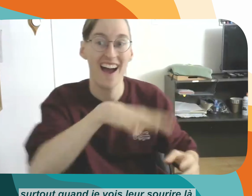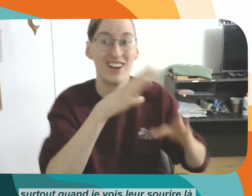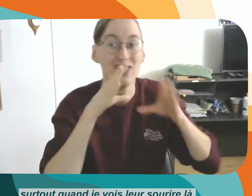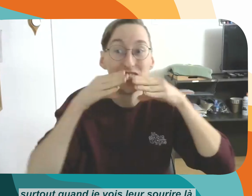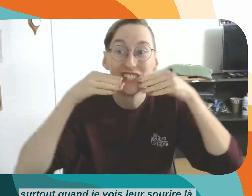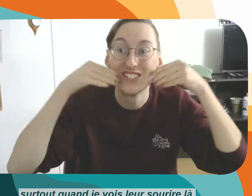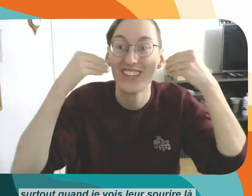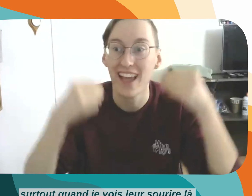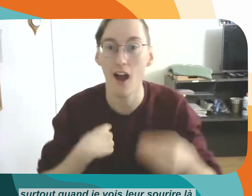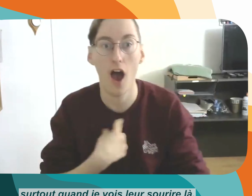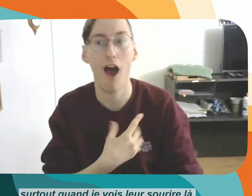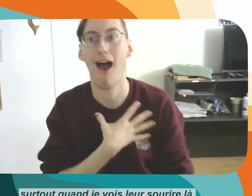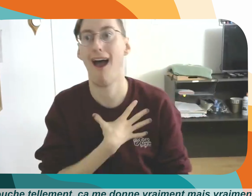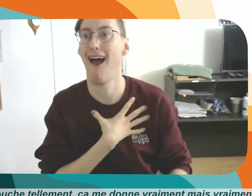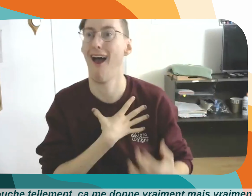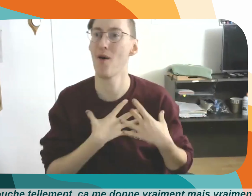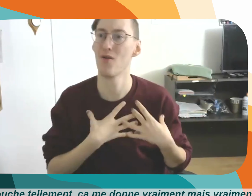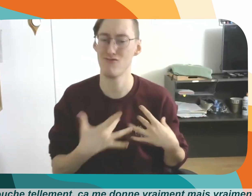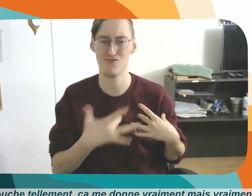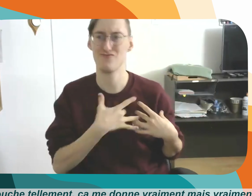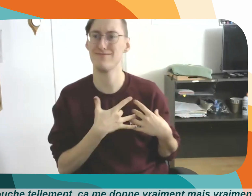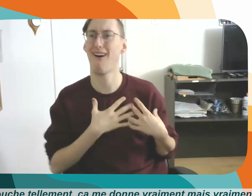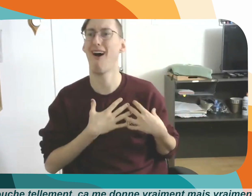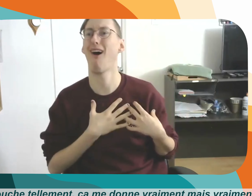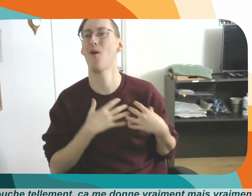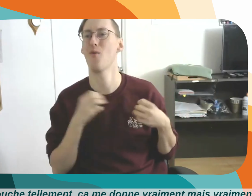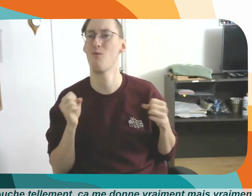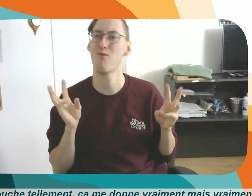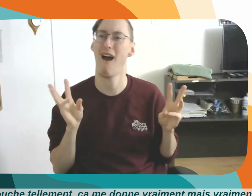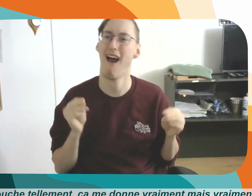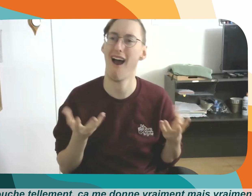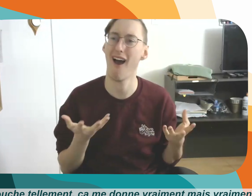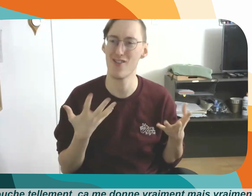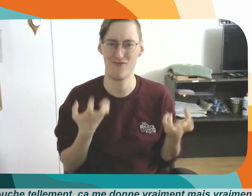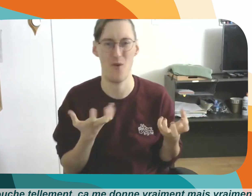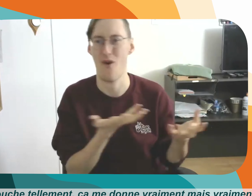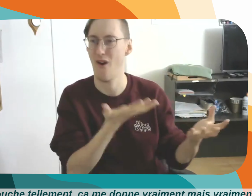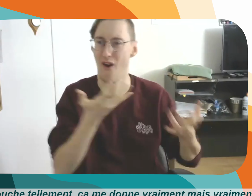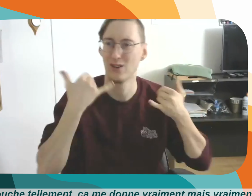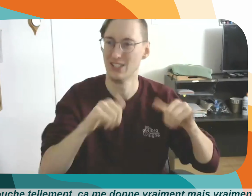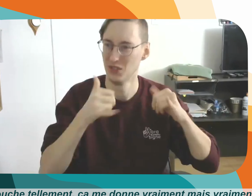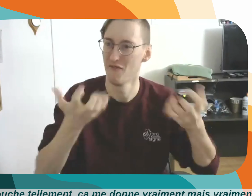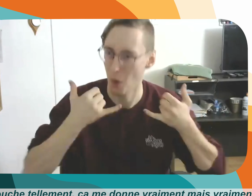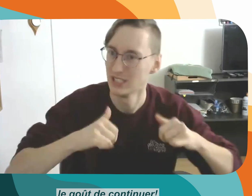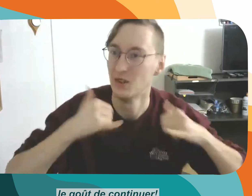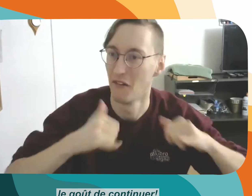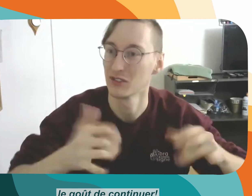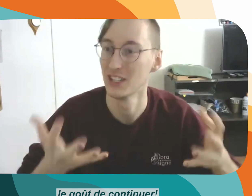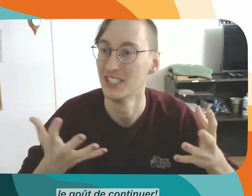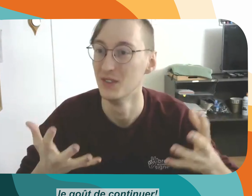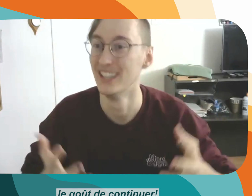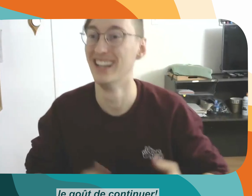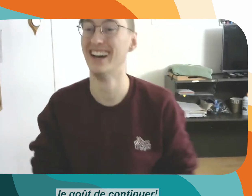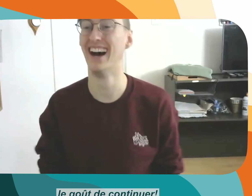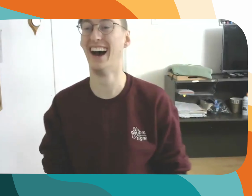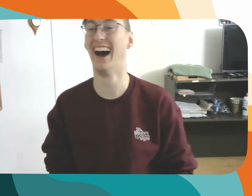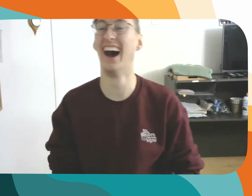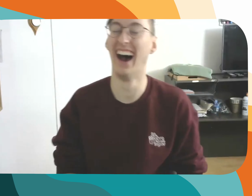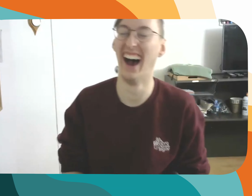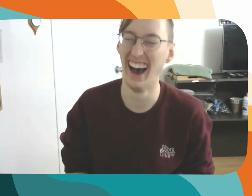là, surtout quand je vois leur sourire, là. Ça me touche tellement, ça me donne vraiment, mais vraiment le goût de continuer.